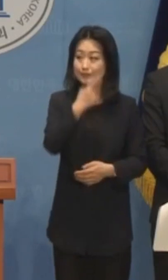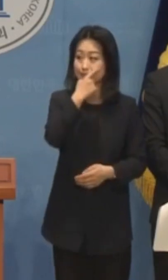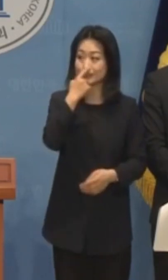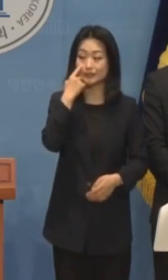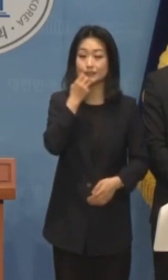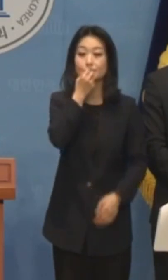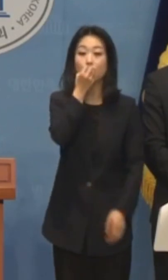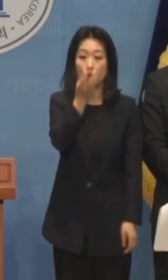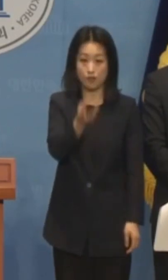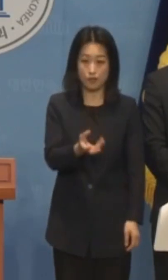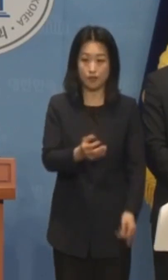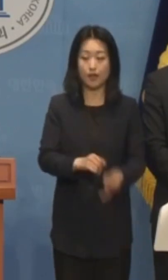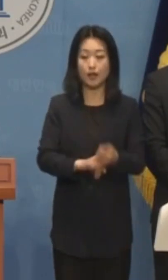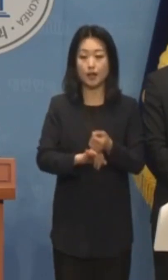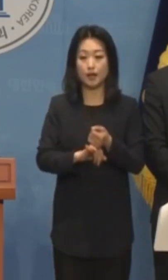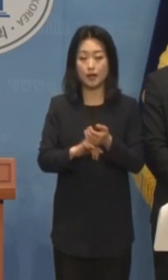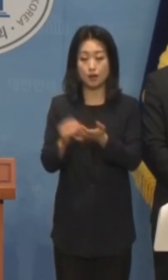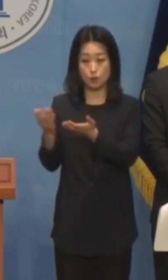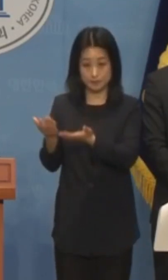증언을 하시겠습니다.